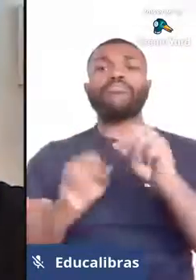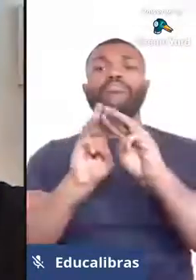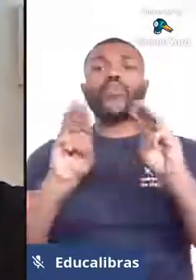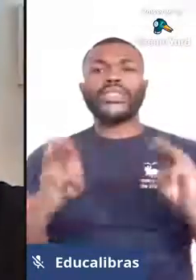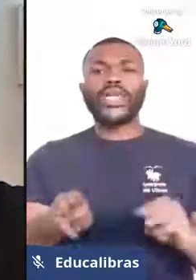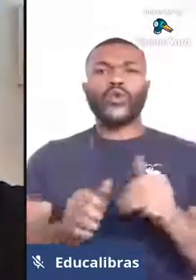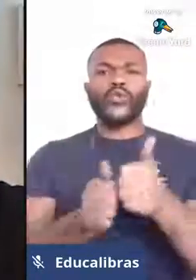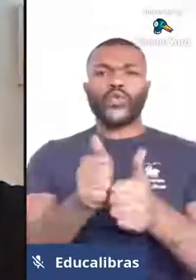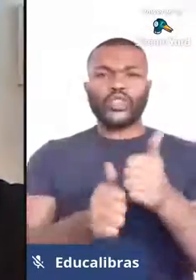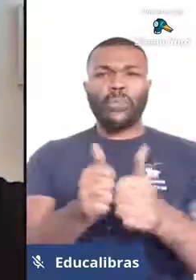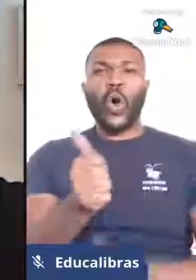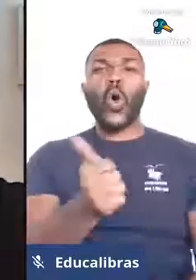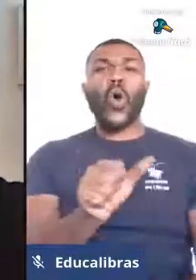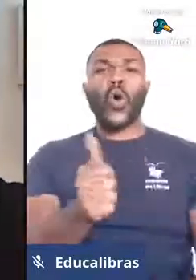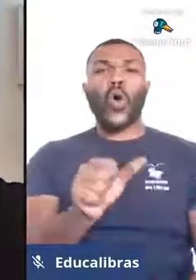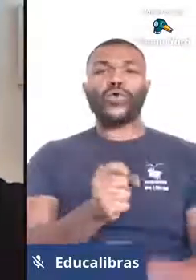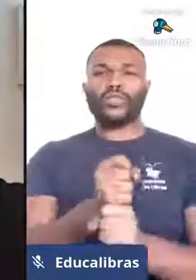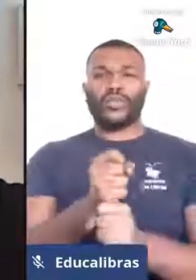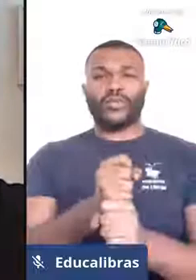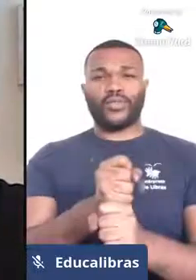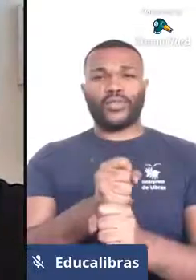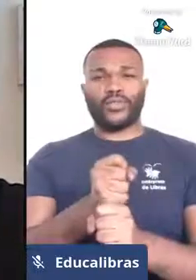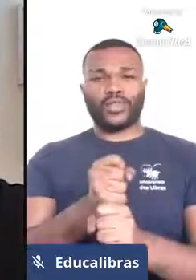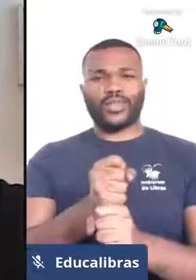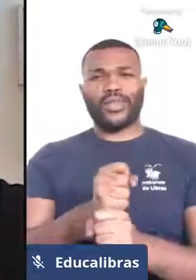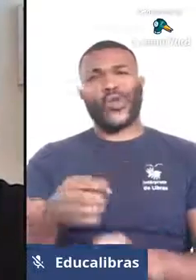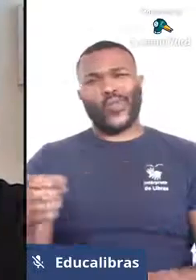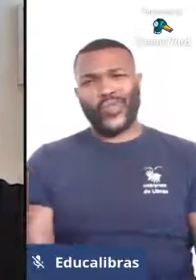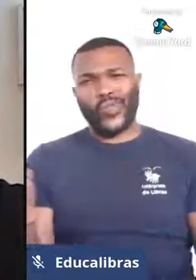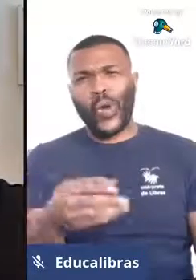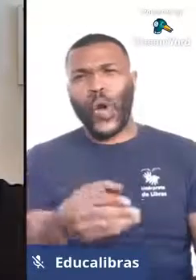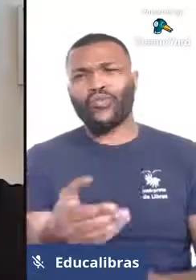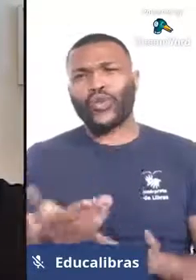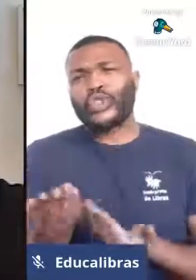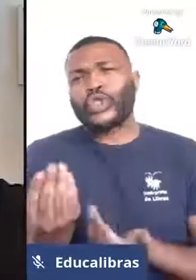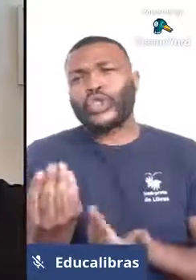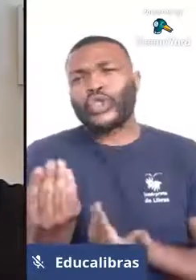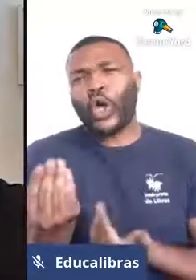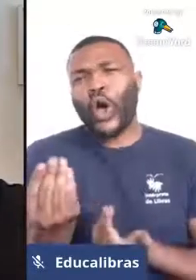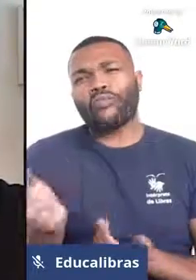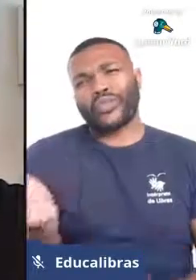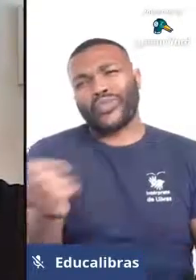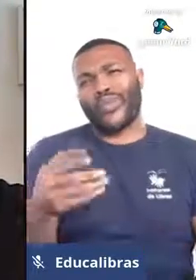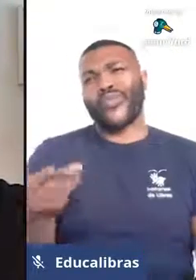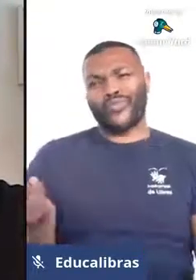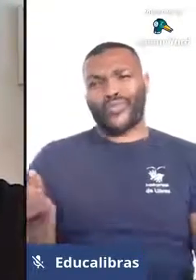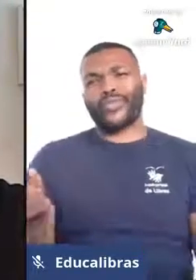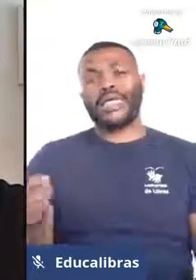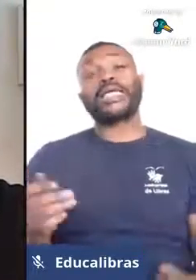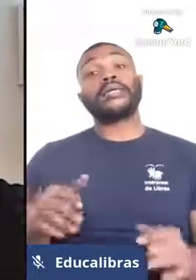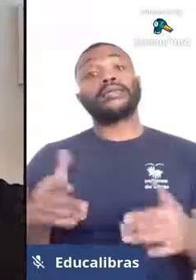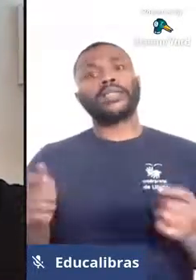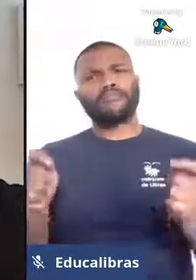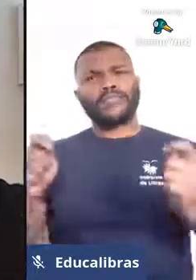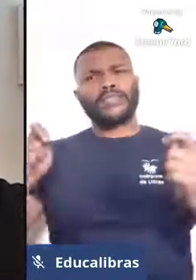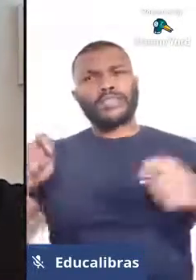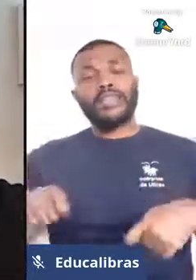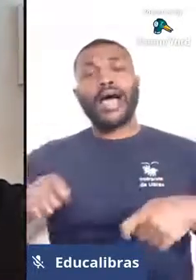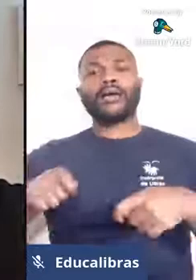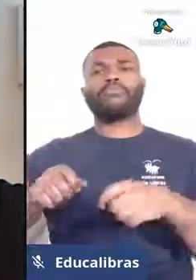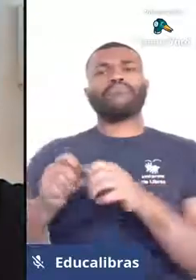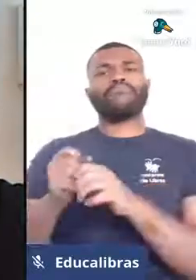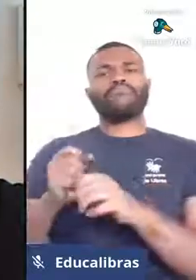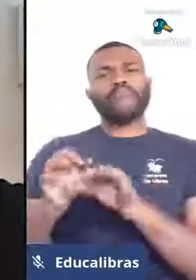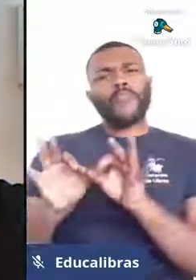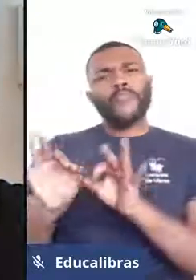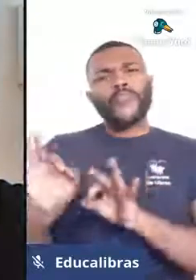então um museu recente, um museu jovem, então ele já teve a possibilidade de, na sua construção,